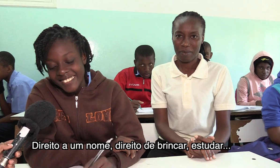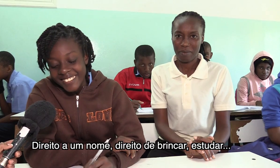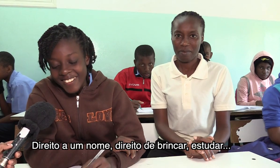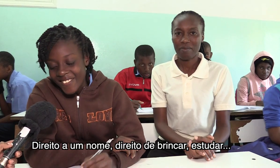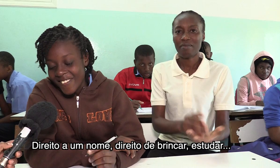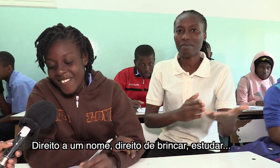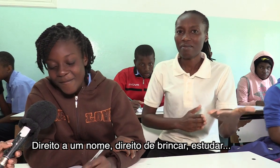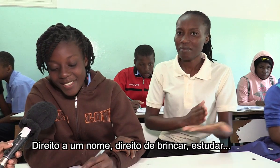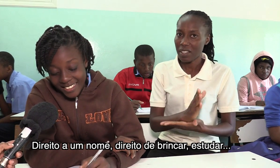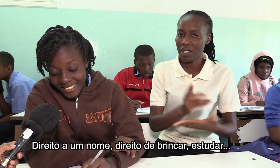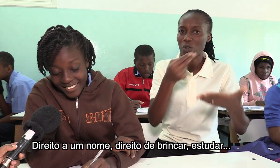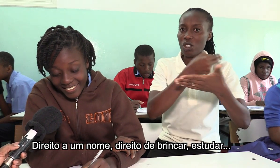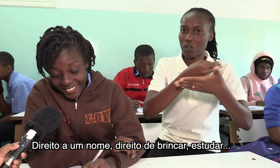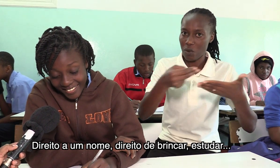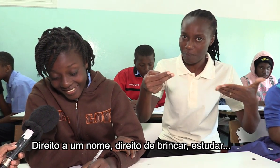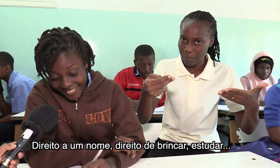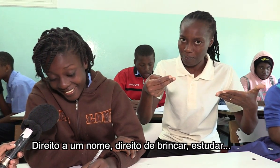Direito a um nome,